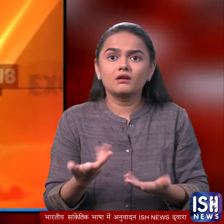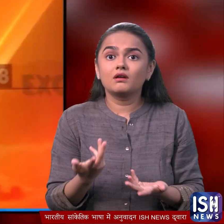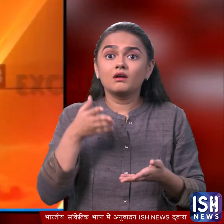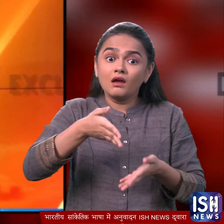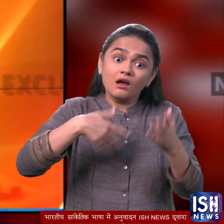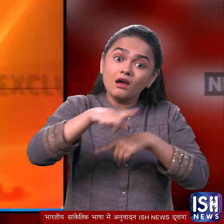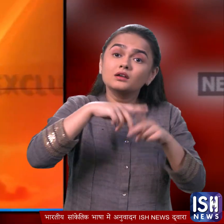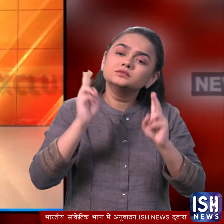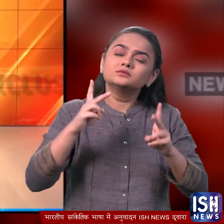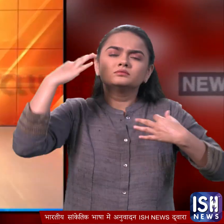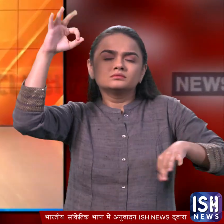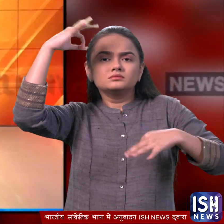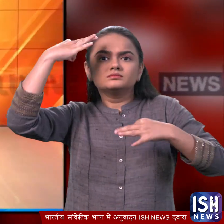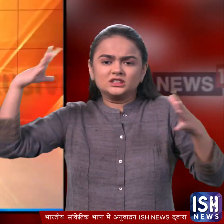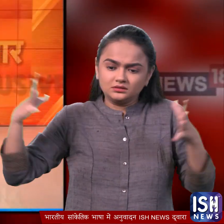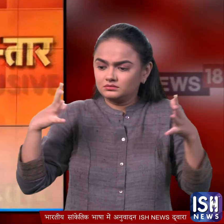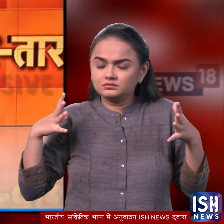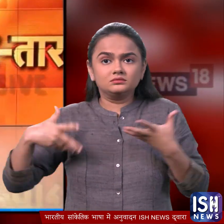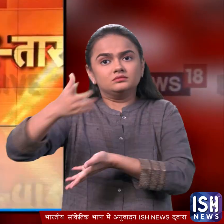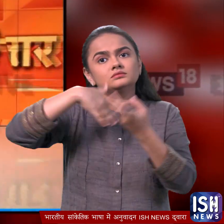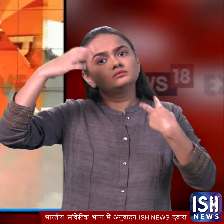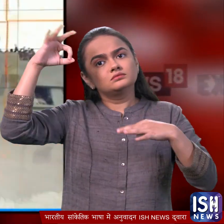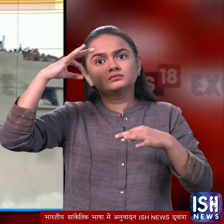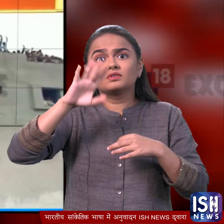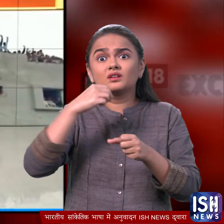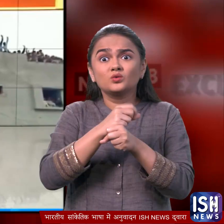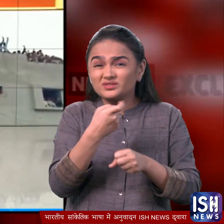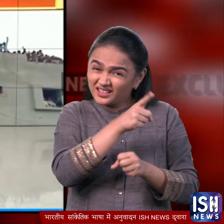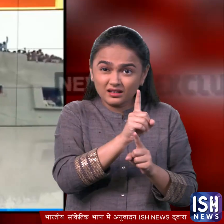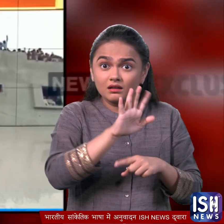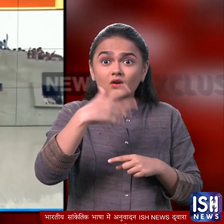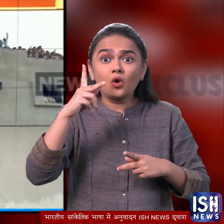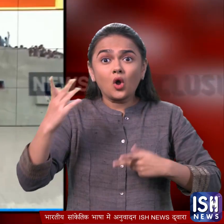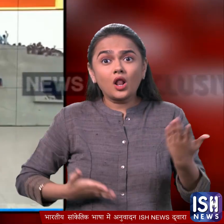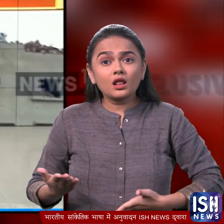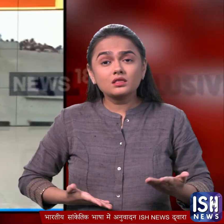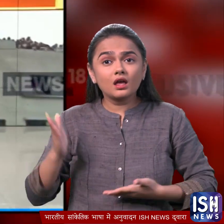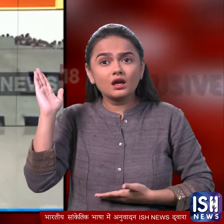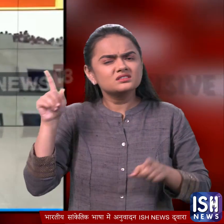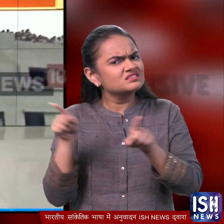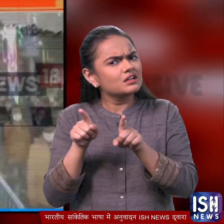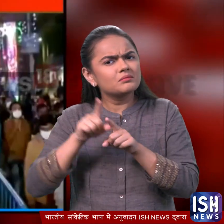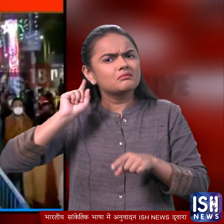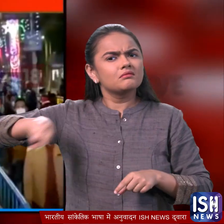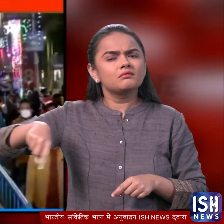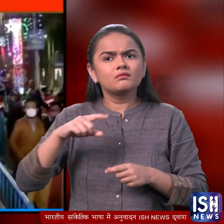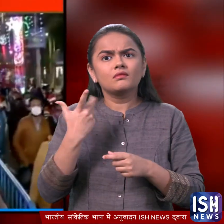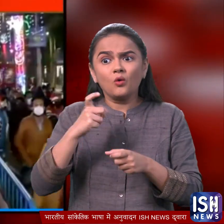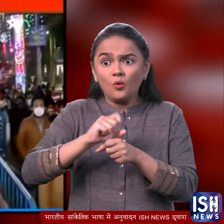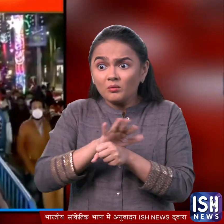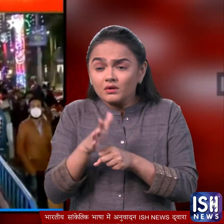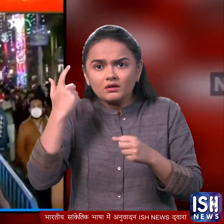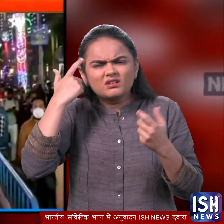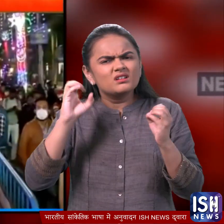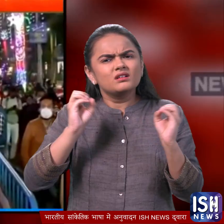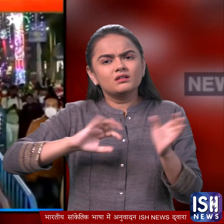बाद उन्होंने मैदान में ही काफी देर तक डांस किया। गुजरात के अलावा कोलकाता में भी ओमिक्रॉन के खतरे को नजरअंदाज किया गया